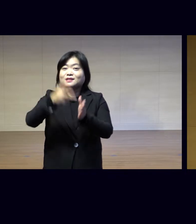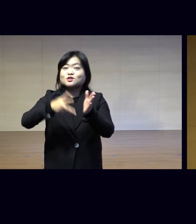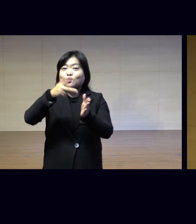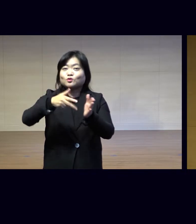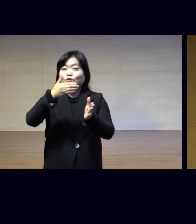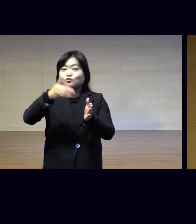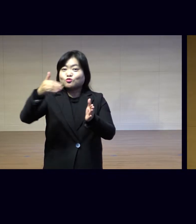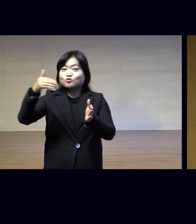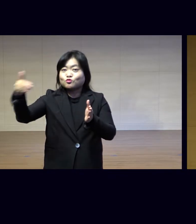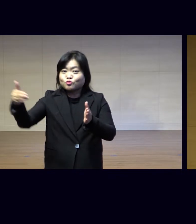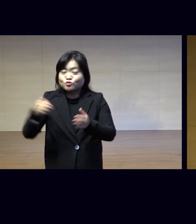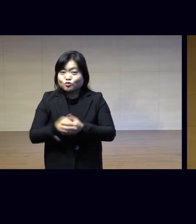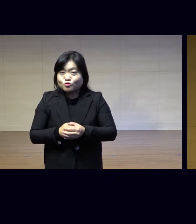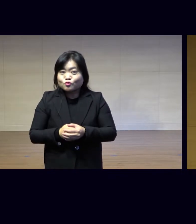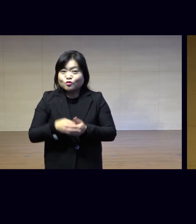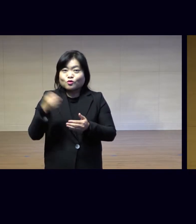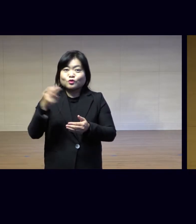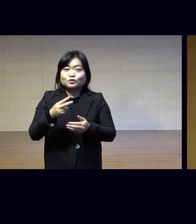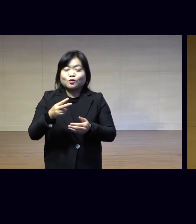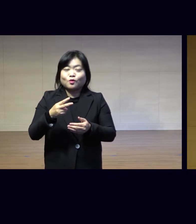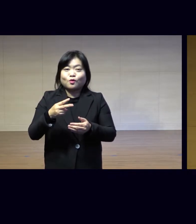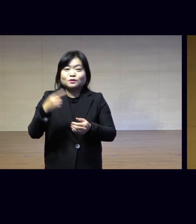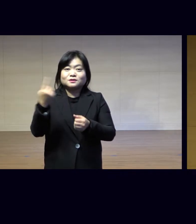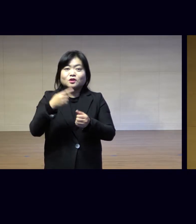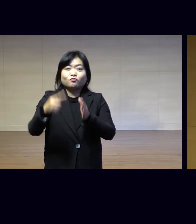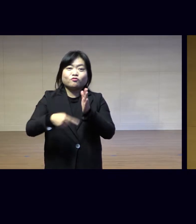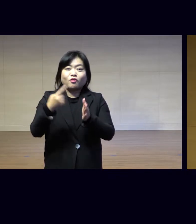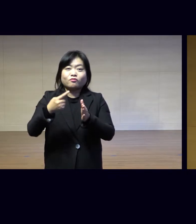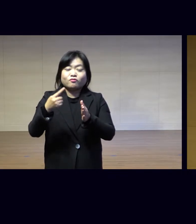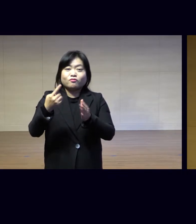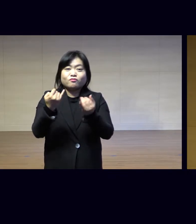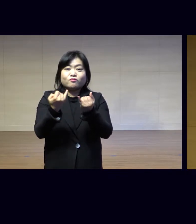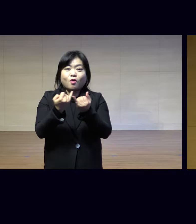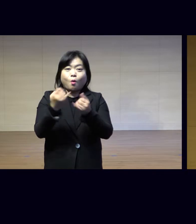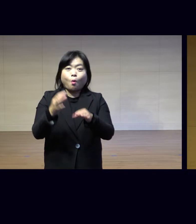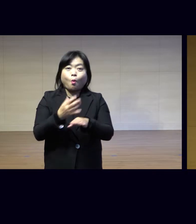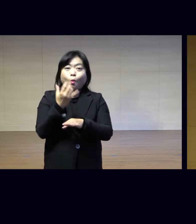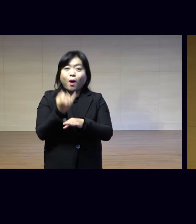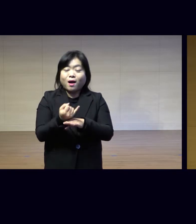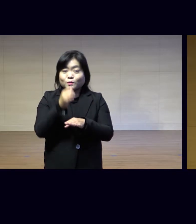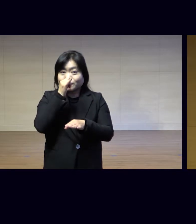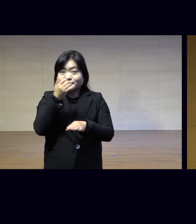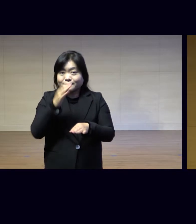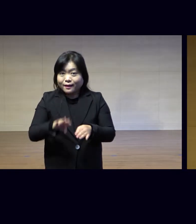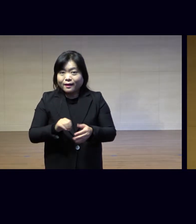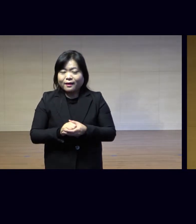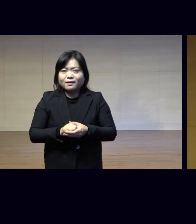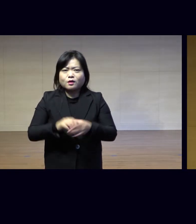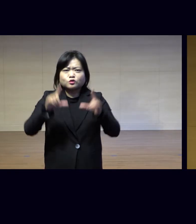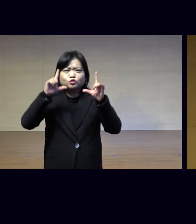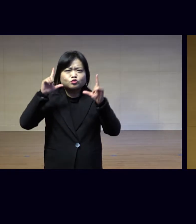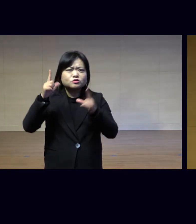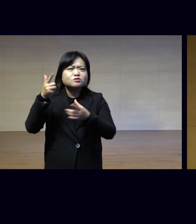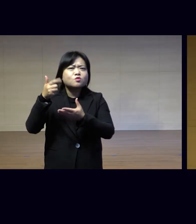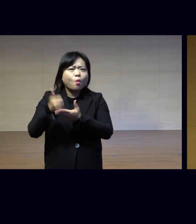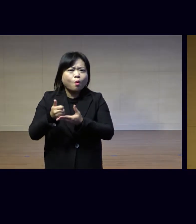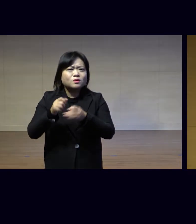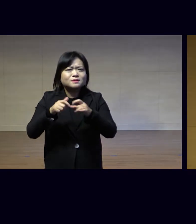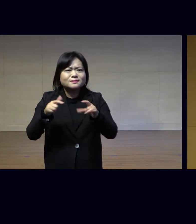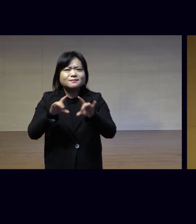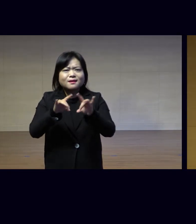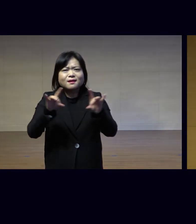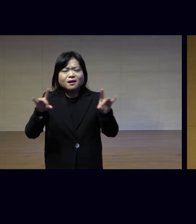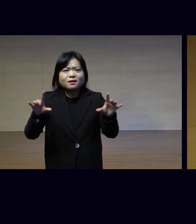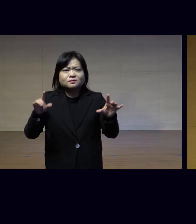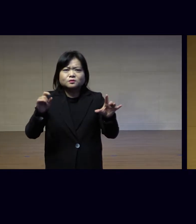게 하록선장 그리고 천년여왕인데, 여기에 나온 주인공들이 각 작품에서 한 번씩